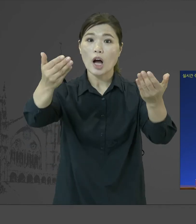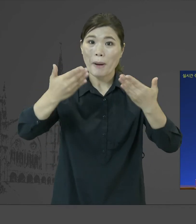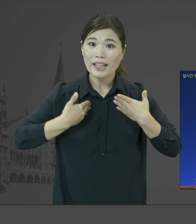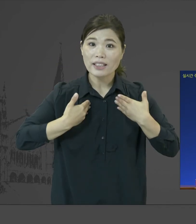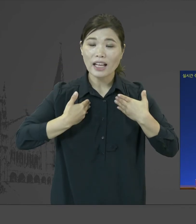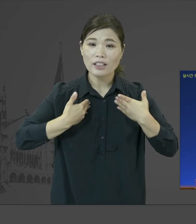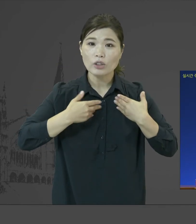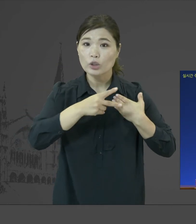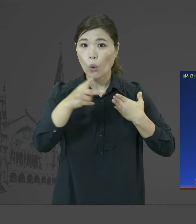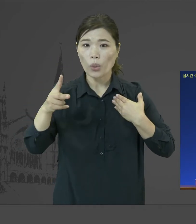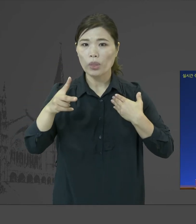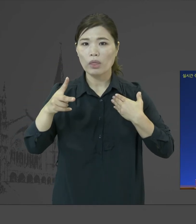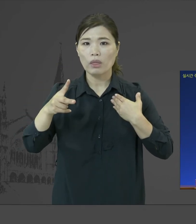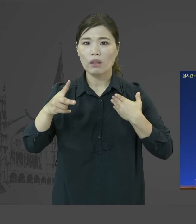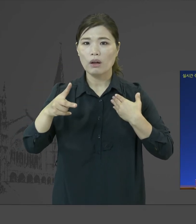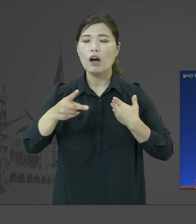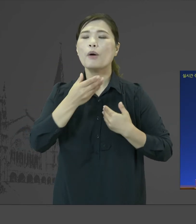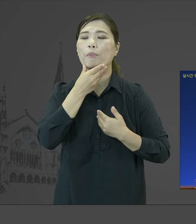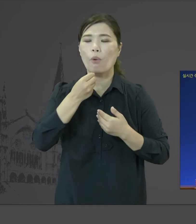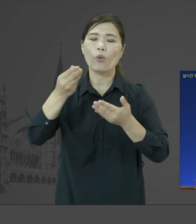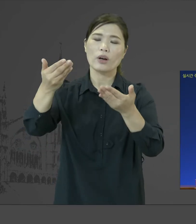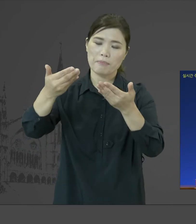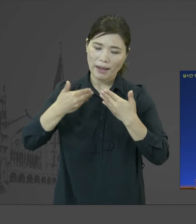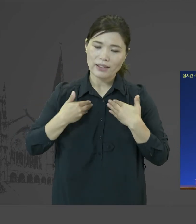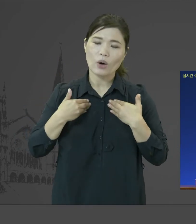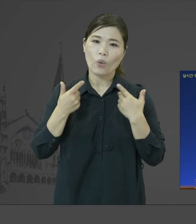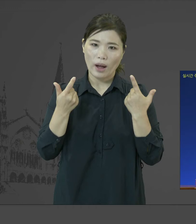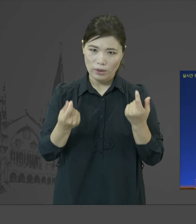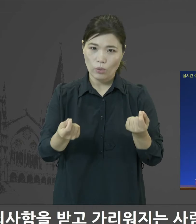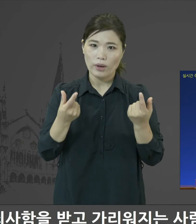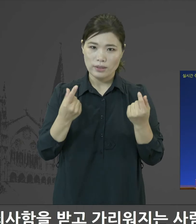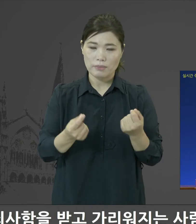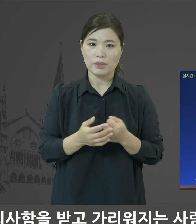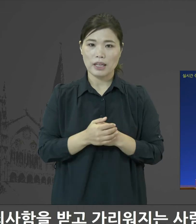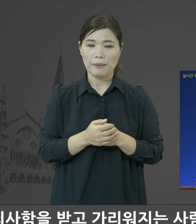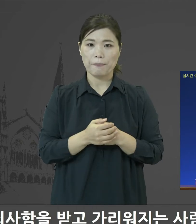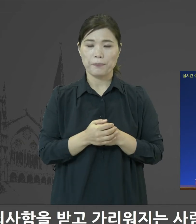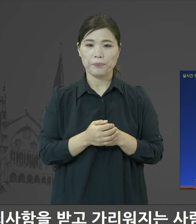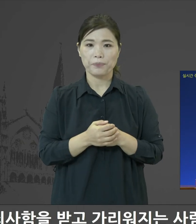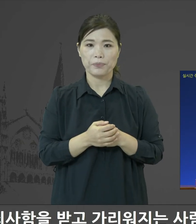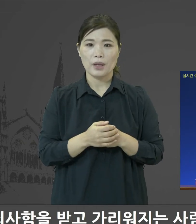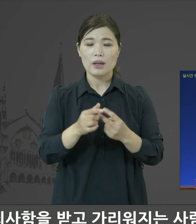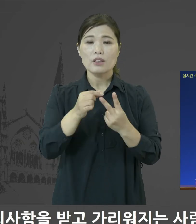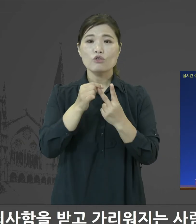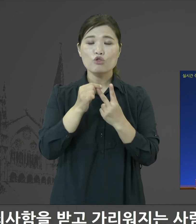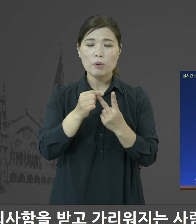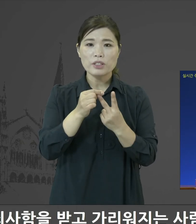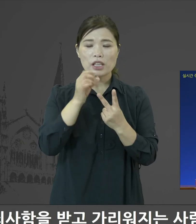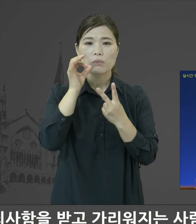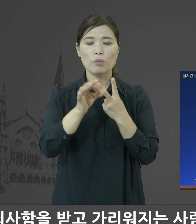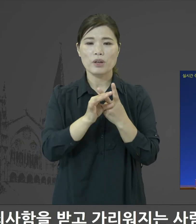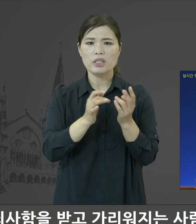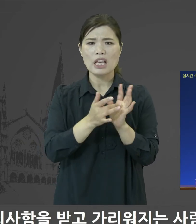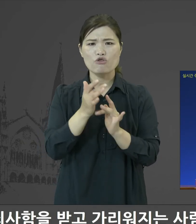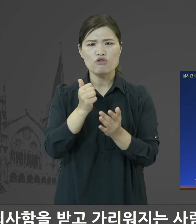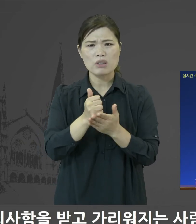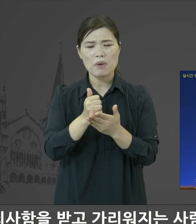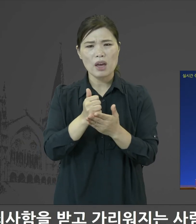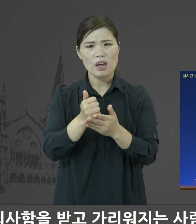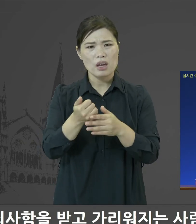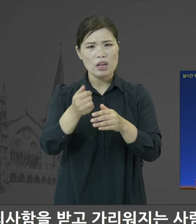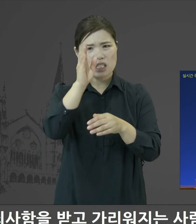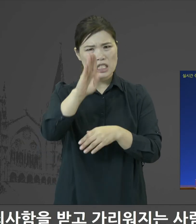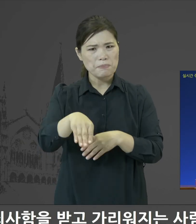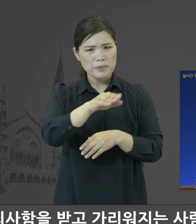두 번째, 예수님의 죽으심이 참 비참해 보였죠. 당시의 사람들은 예수님의 죽으심을 이해할